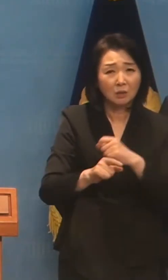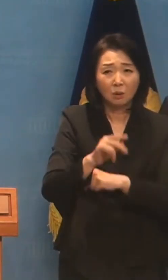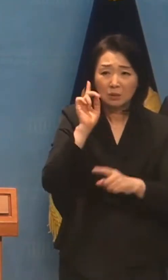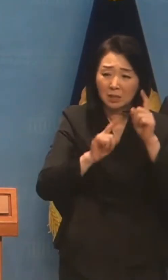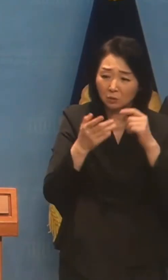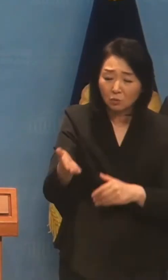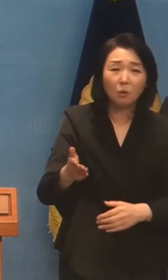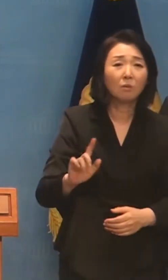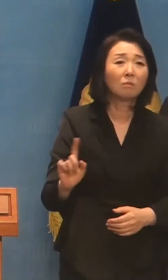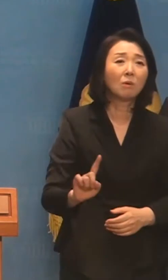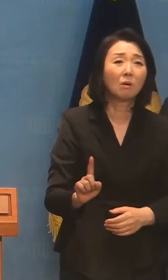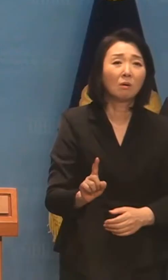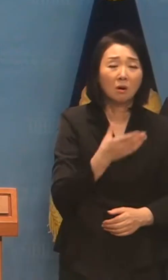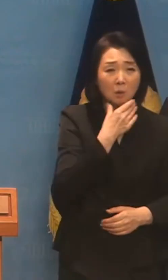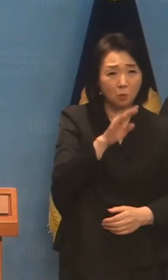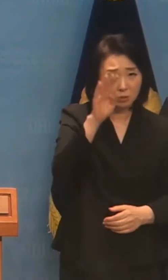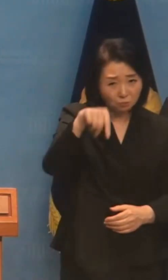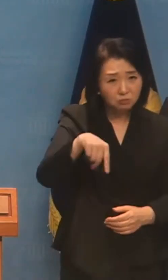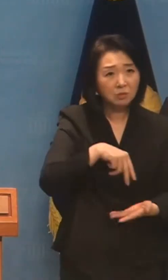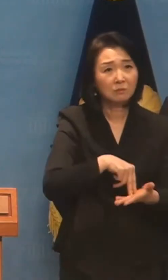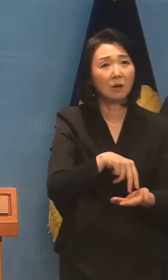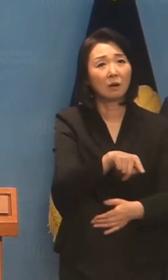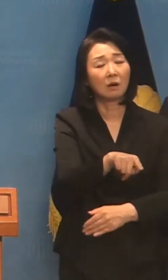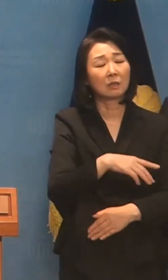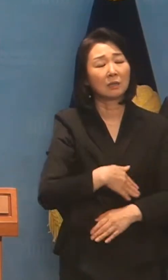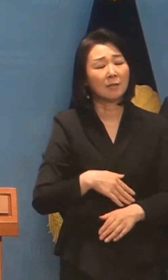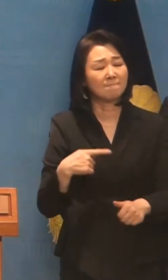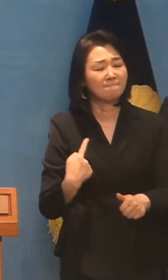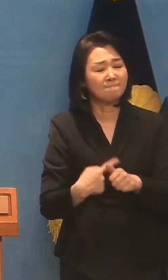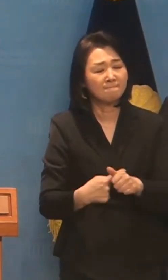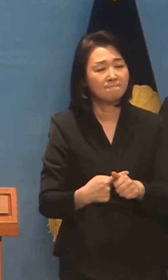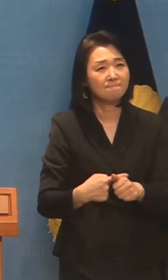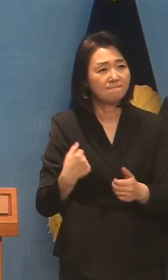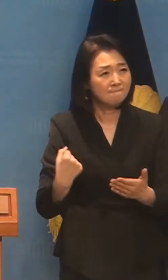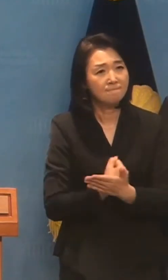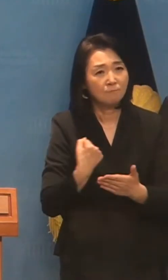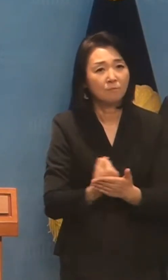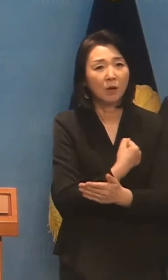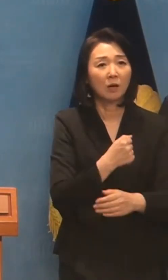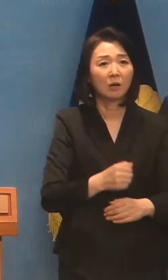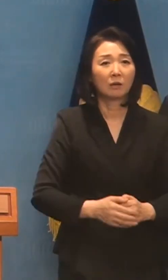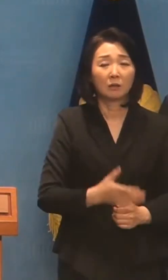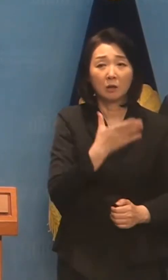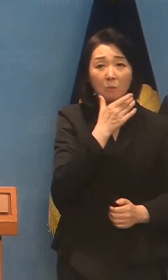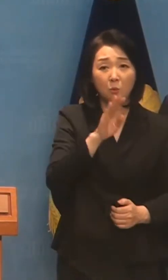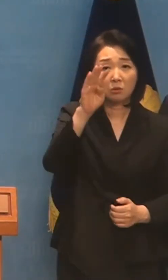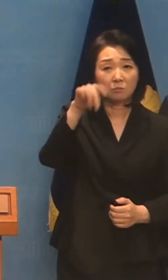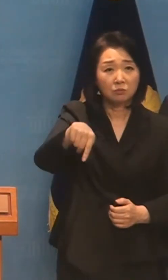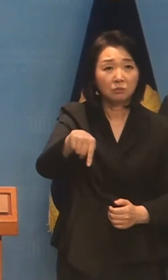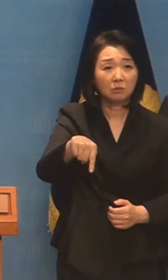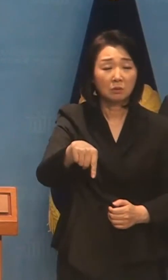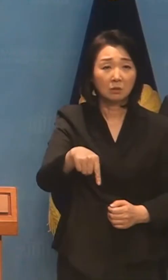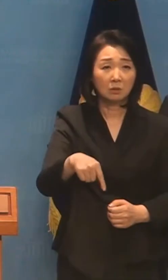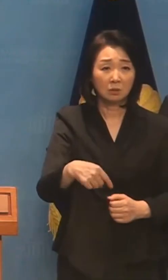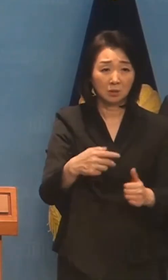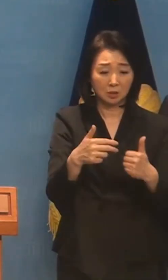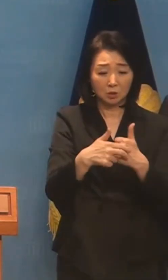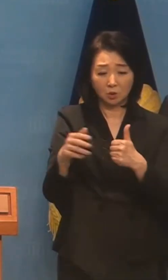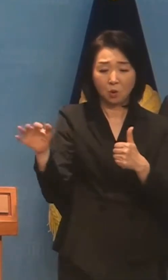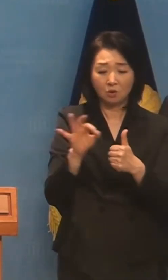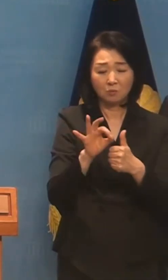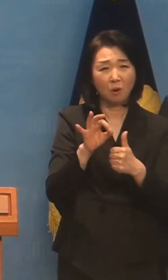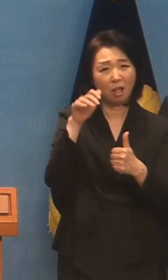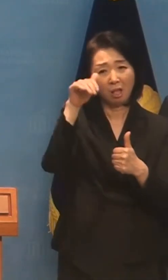만들고 싶어하는 복지부를 저는 규탄합니다. 복지부는 의료급여를